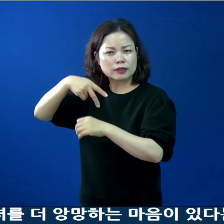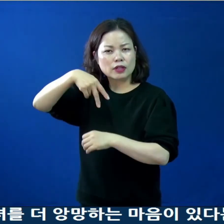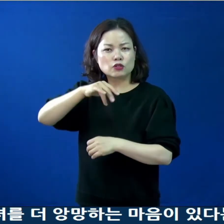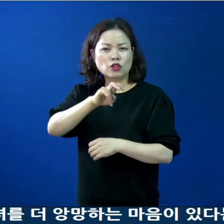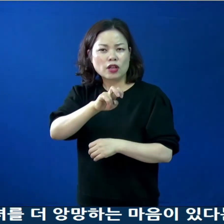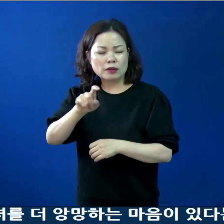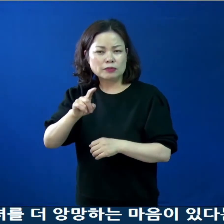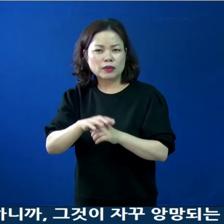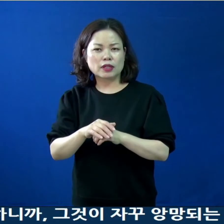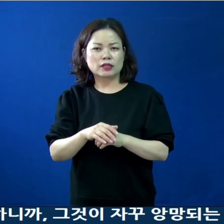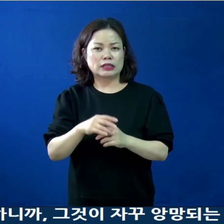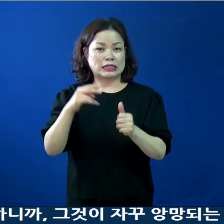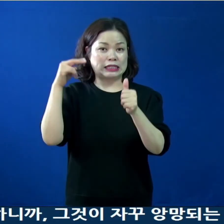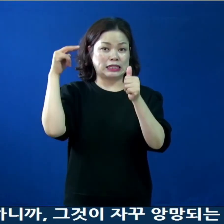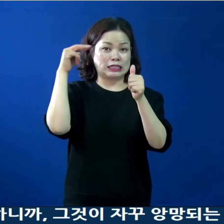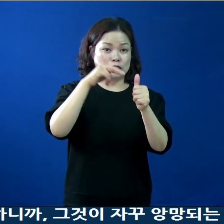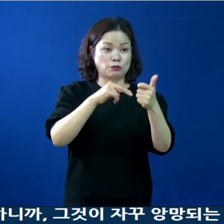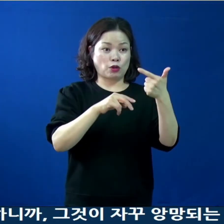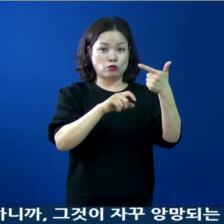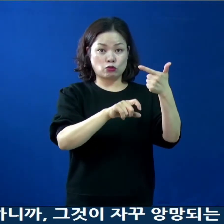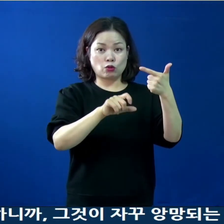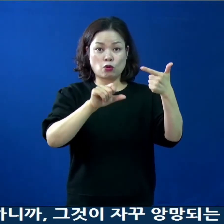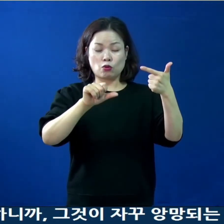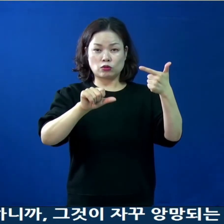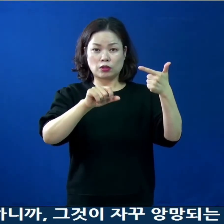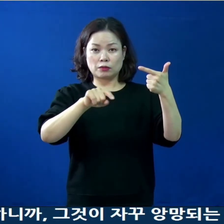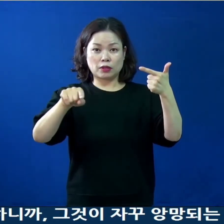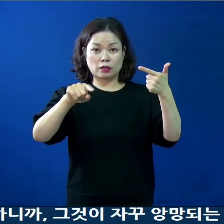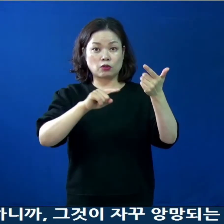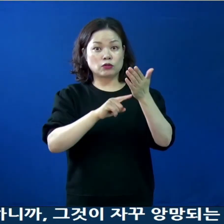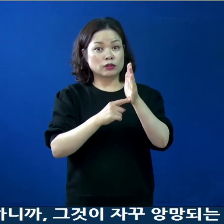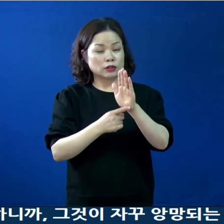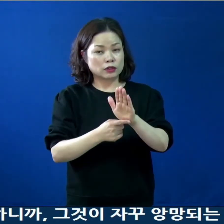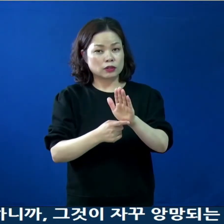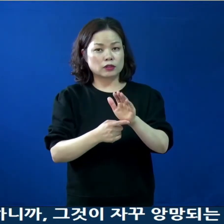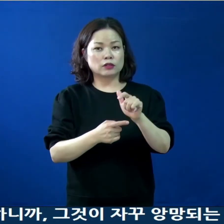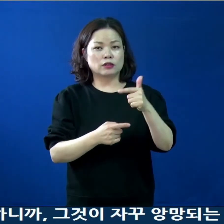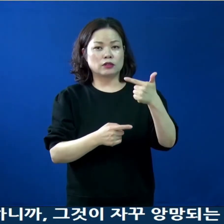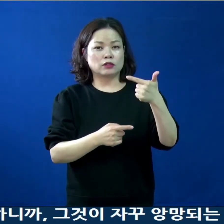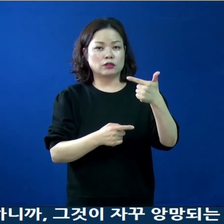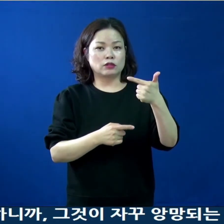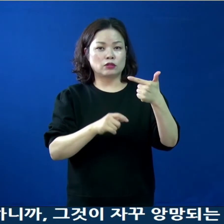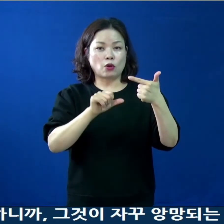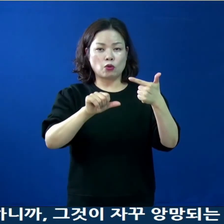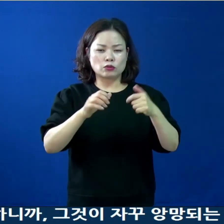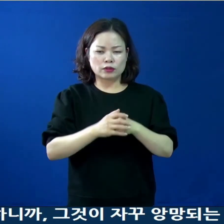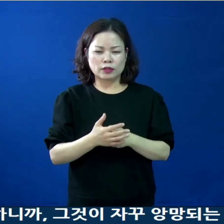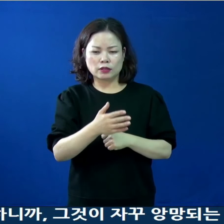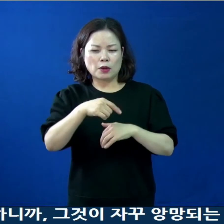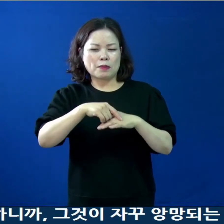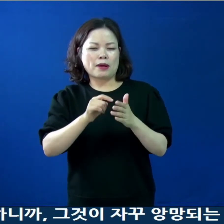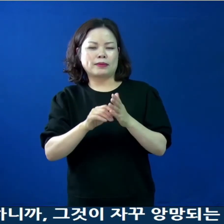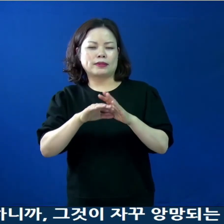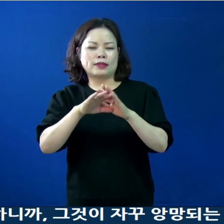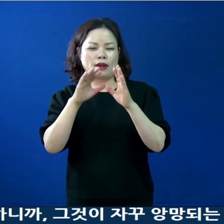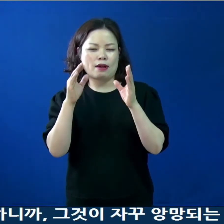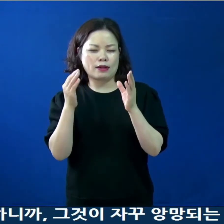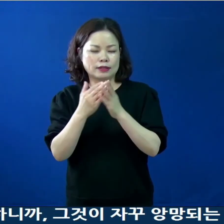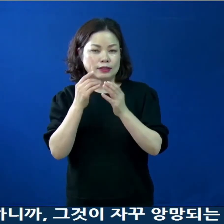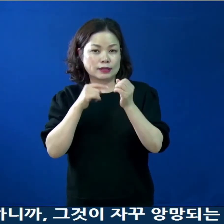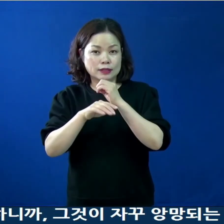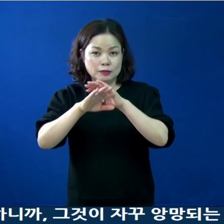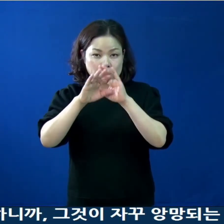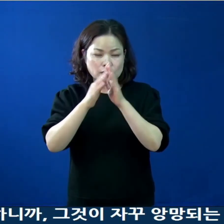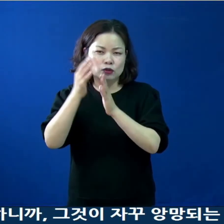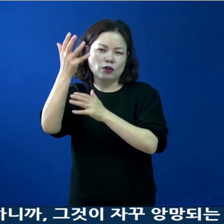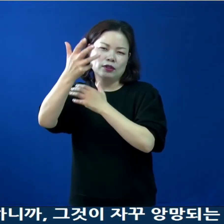보시면 신명기 6장부터 이제 5절부터 쭉 나오지 않습니까? 5절부터 읽어드리면, 너는 마음을 다하고 뜻을 다하고 힘을 다하여